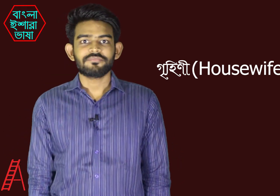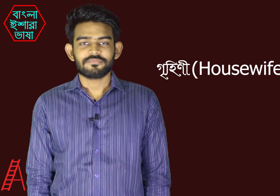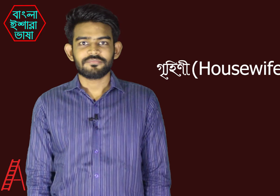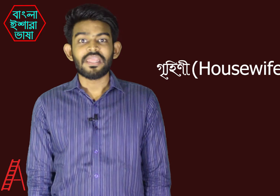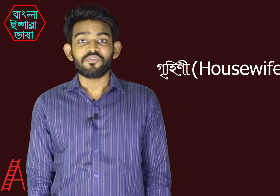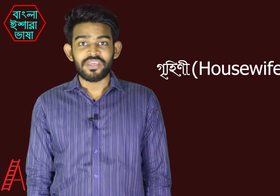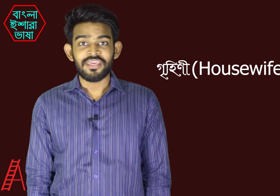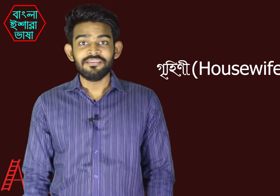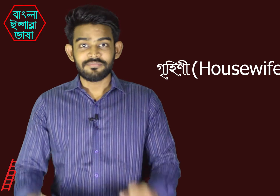গৃহিণী,